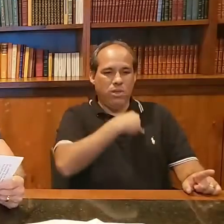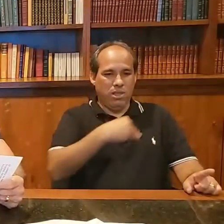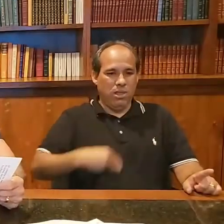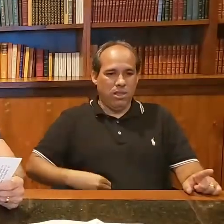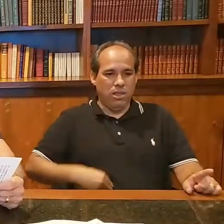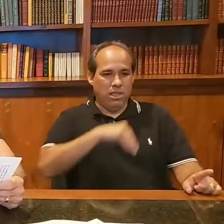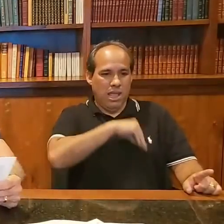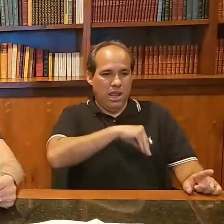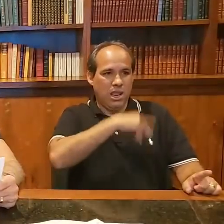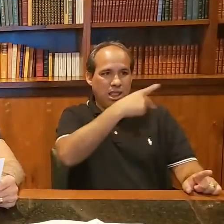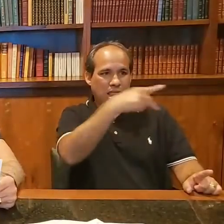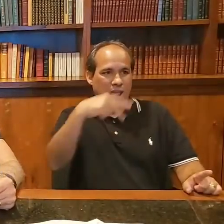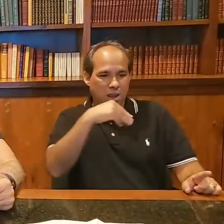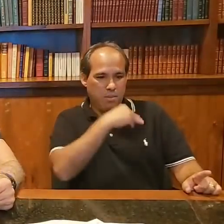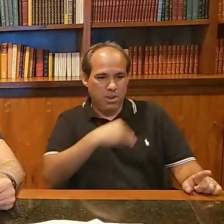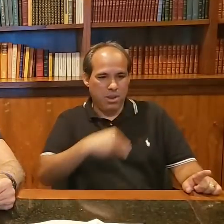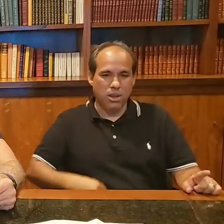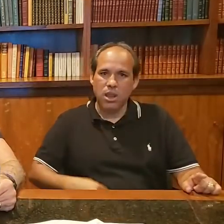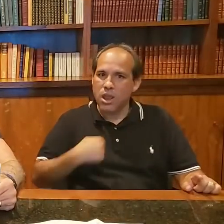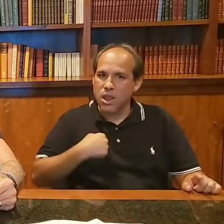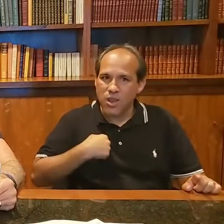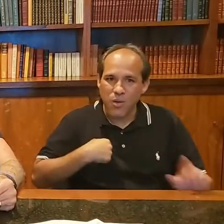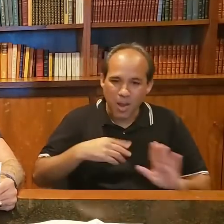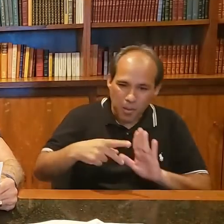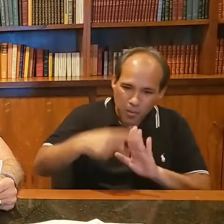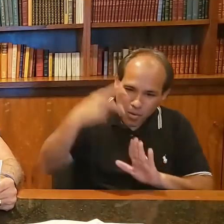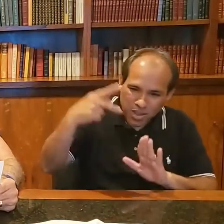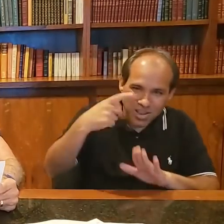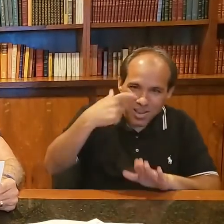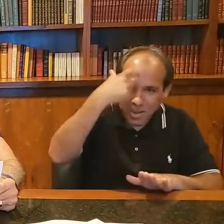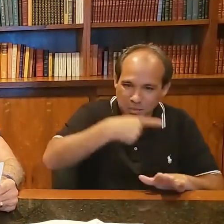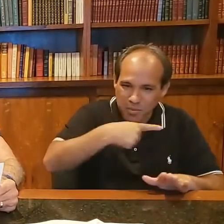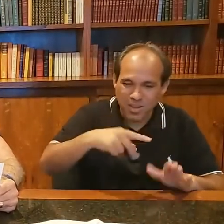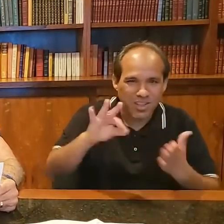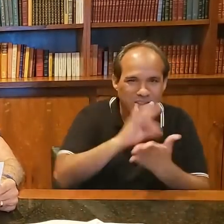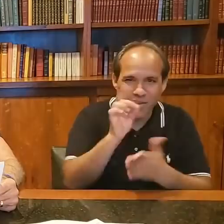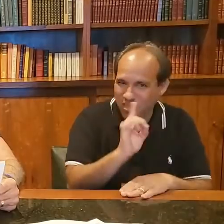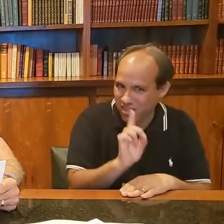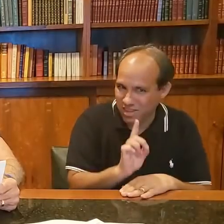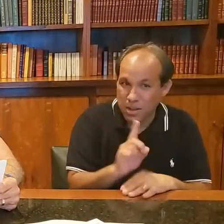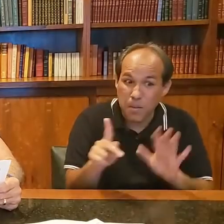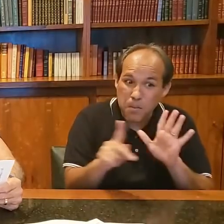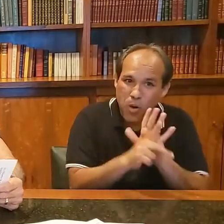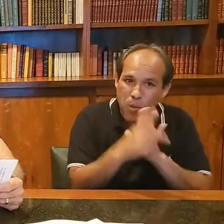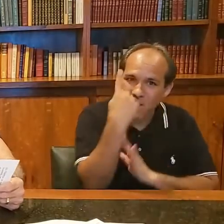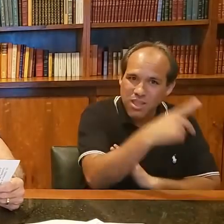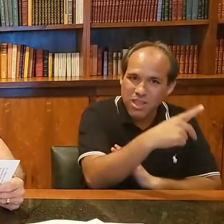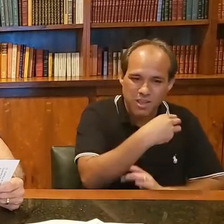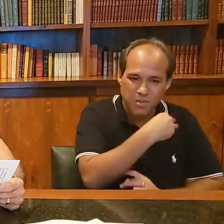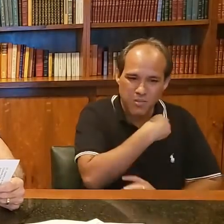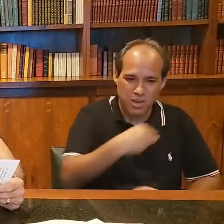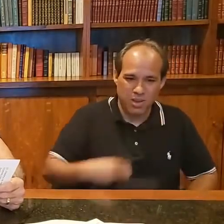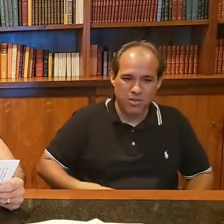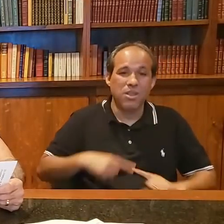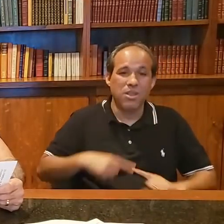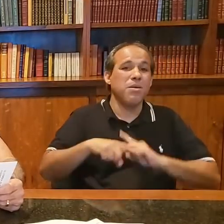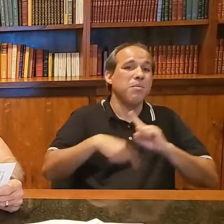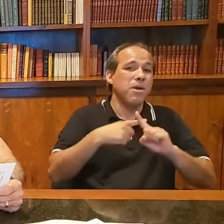portaria. A portaria assina são os ministros. Outra, eu fiquei 16 anos no Exército